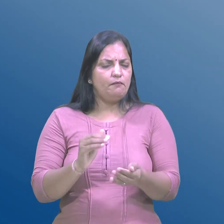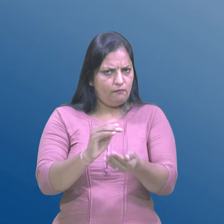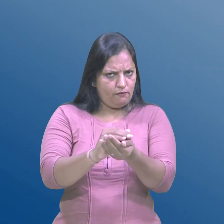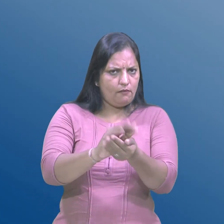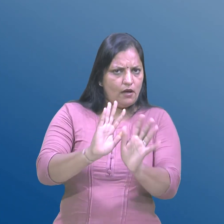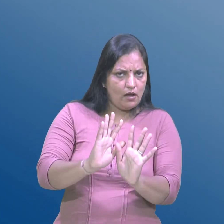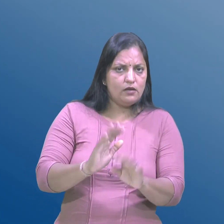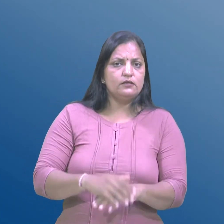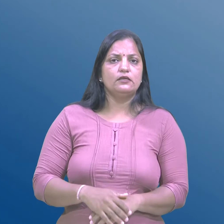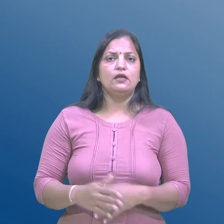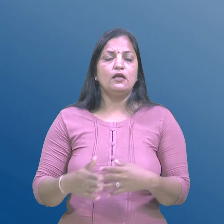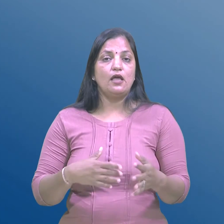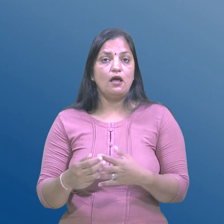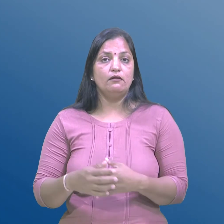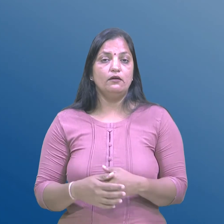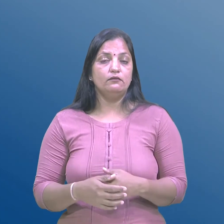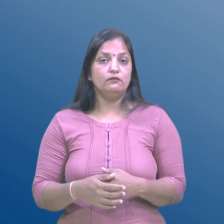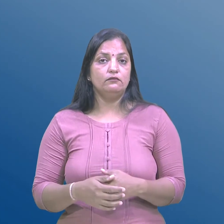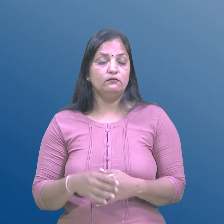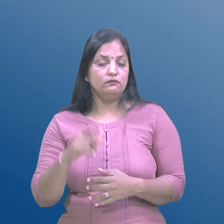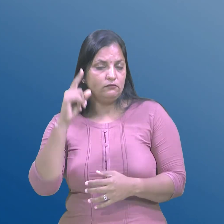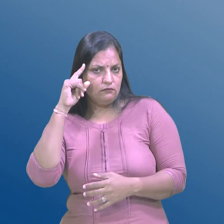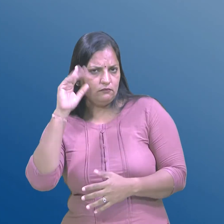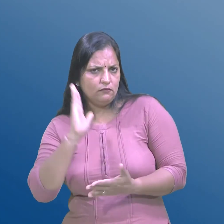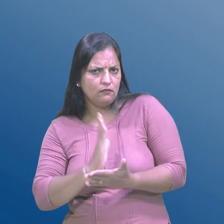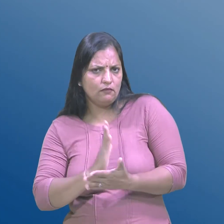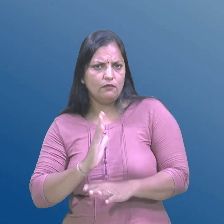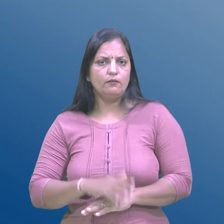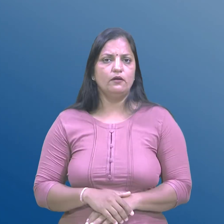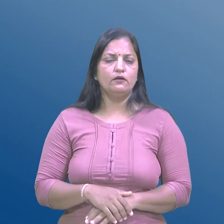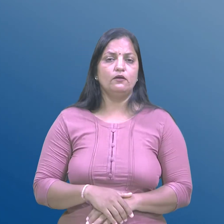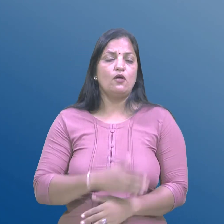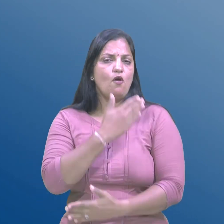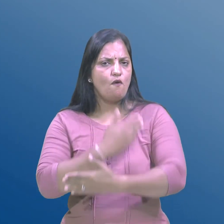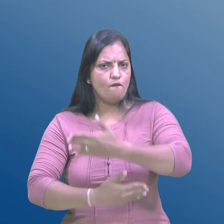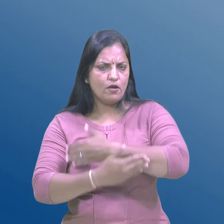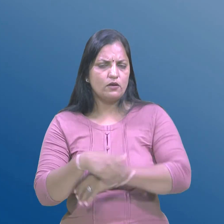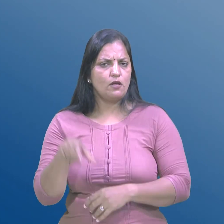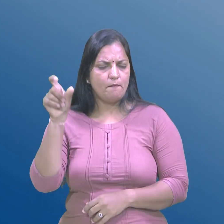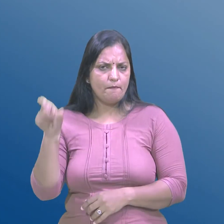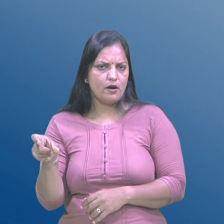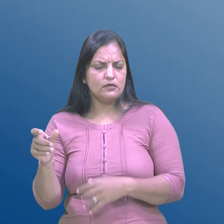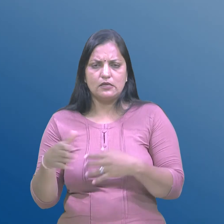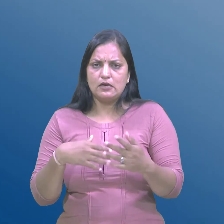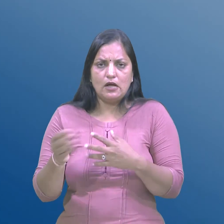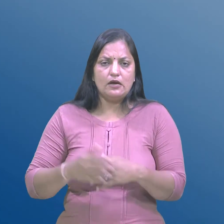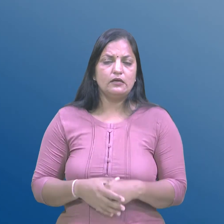એમ માનવાને કારણે કે વિકલાંગતા ધરાવતી કોઈ પણ વ્યક્તિ સામે